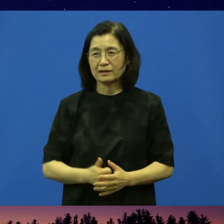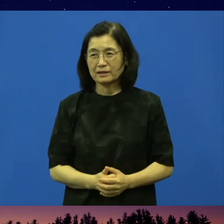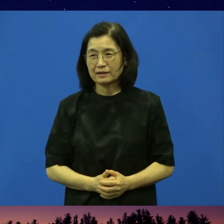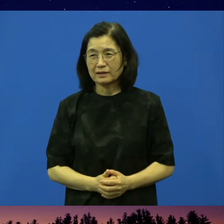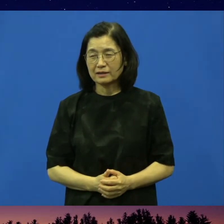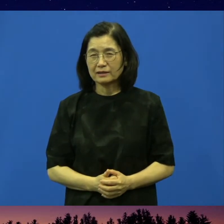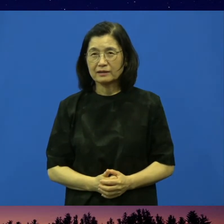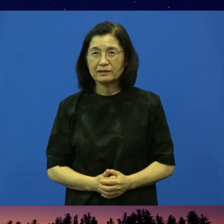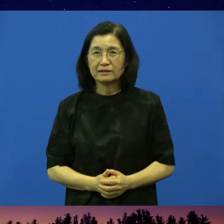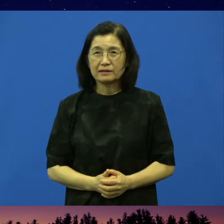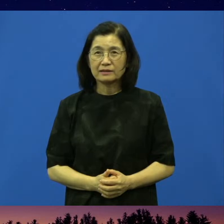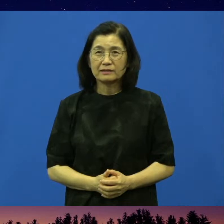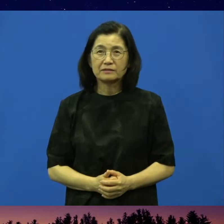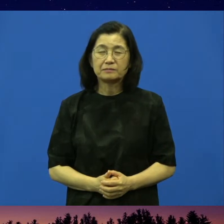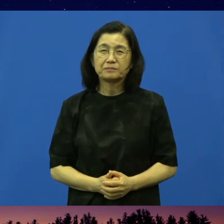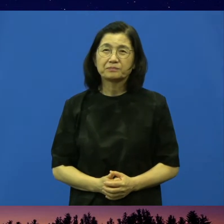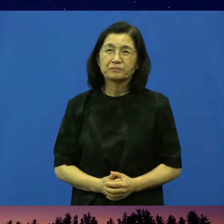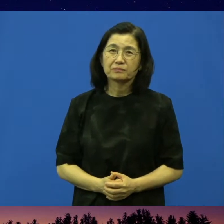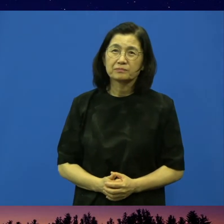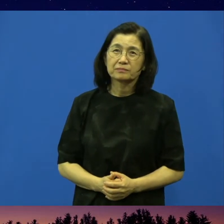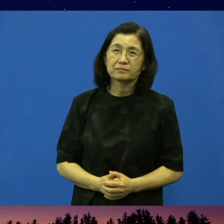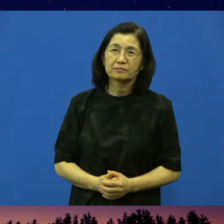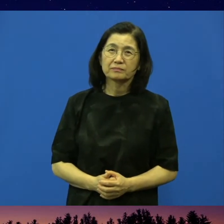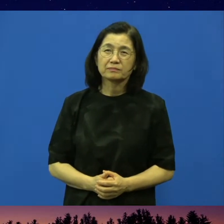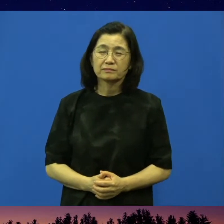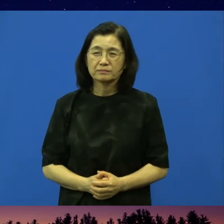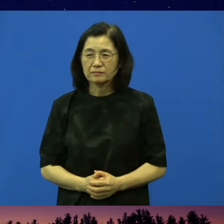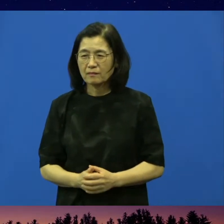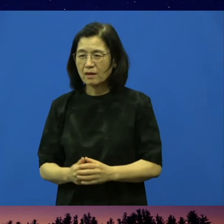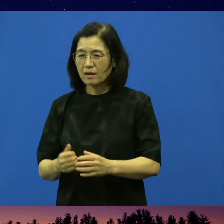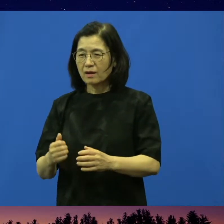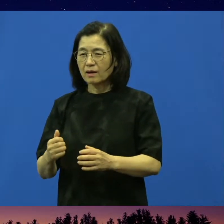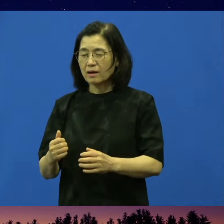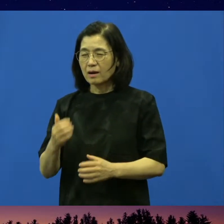눈치를 보더라도 먹을 것이 보장된 애굽의 삶이 훨씬 더 낫다.